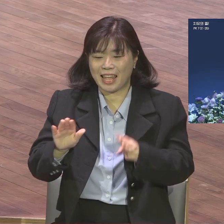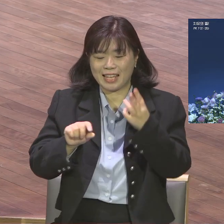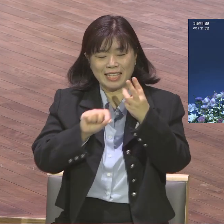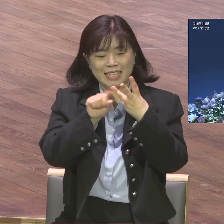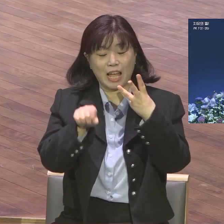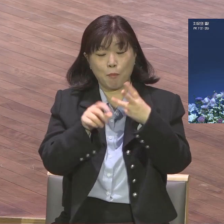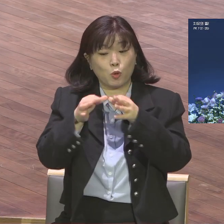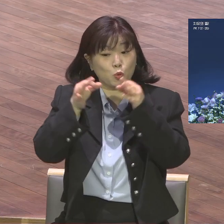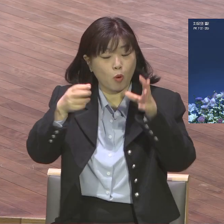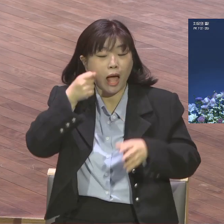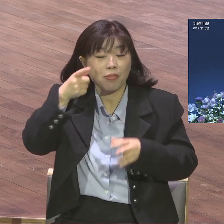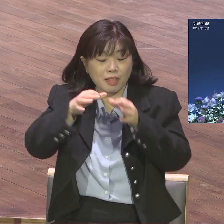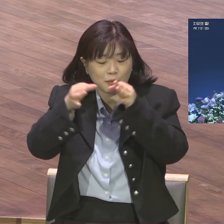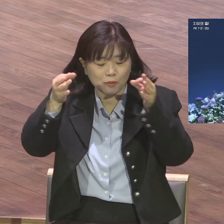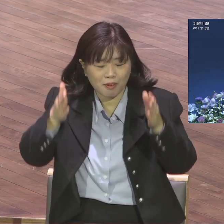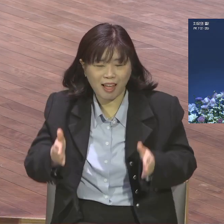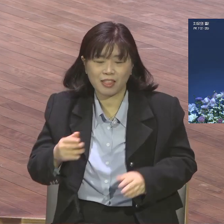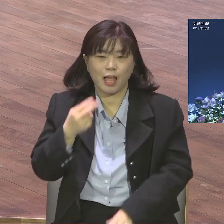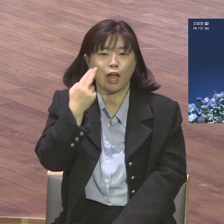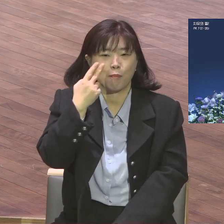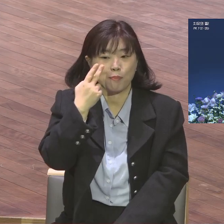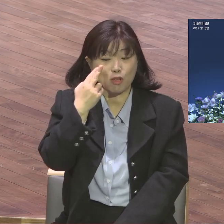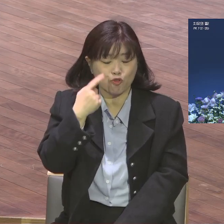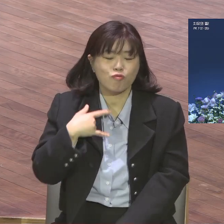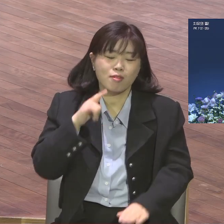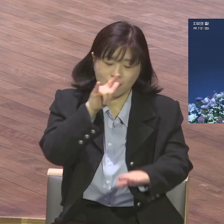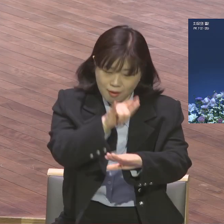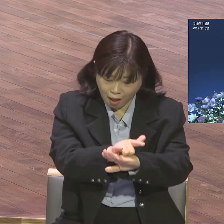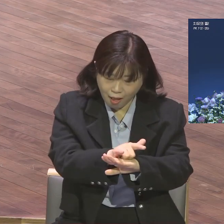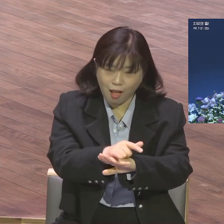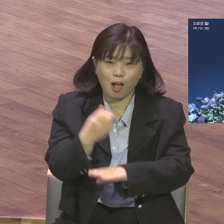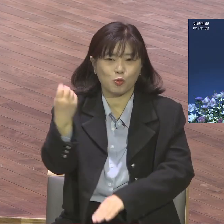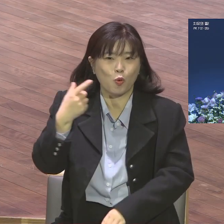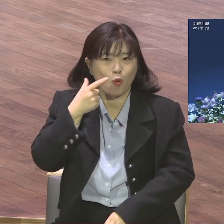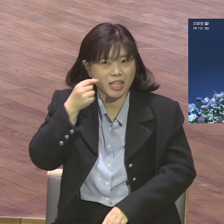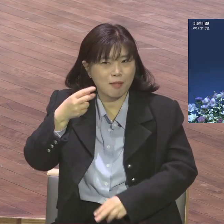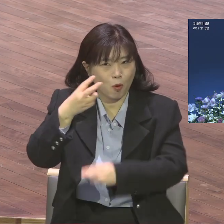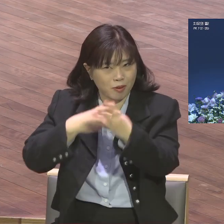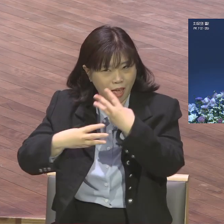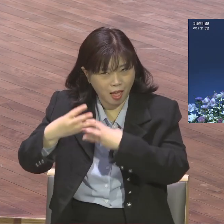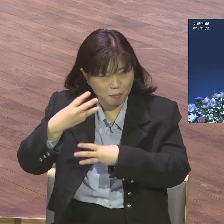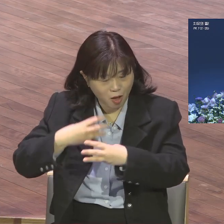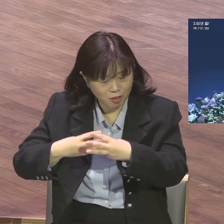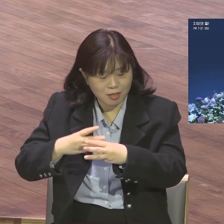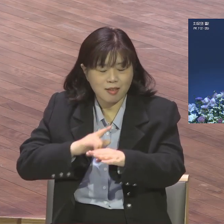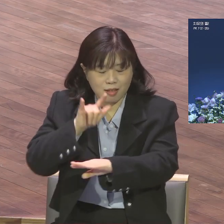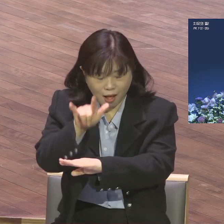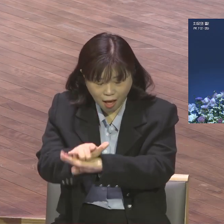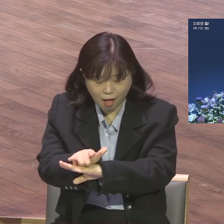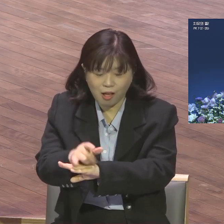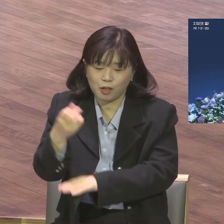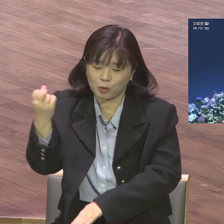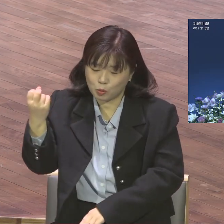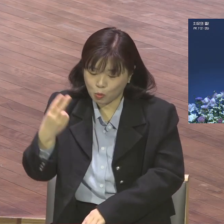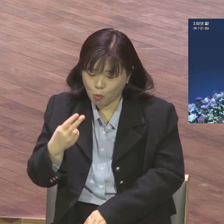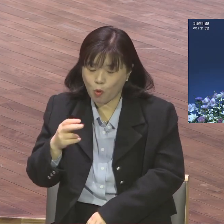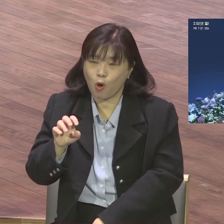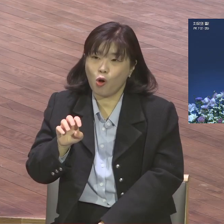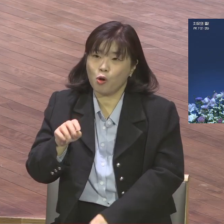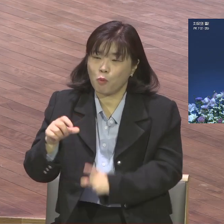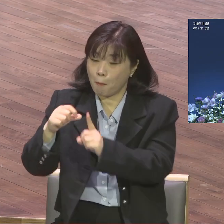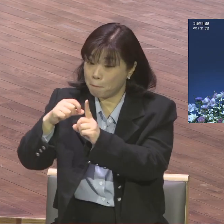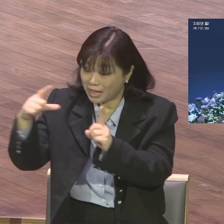집회, 일본 전도 캠프, 이어서 바로 유럽 전도 집회, 렘넌트 집회가 이어지면서 한 달